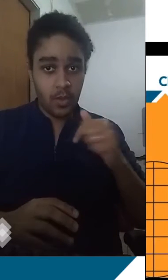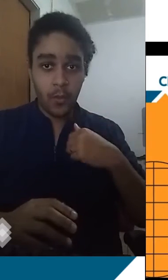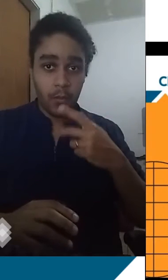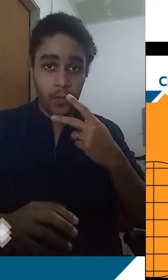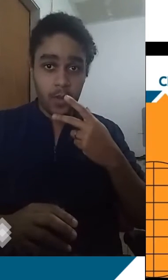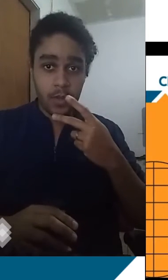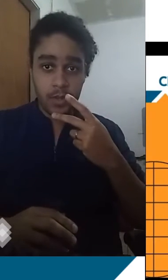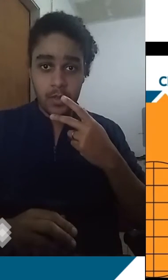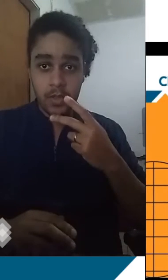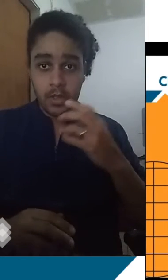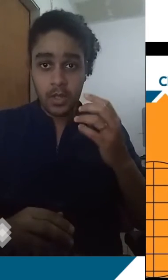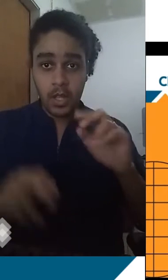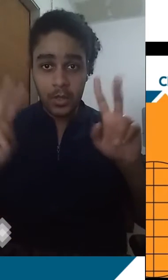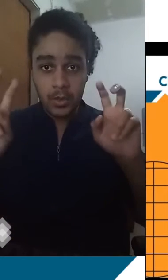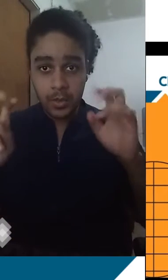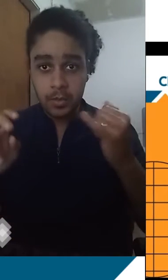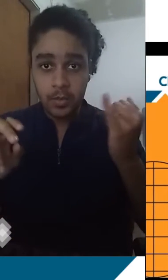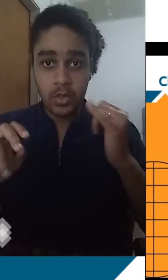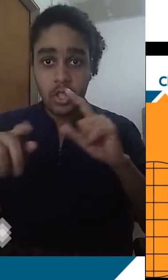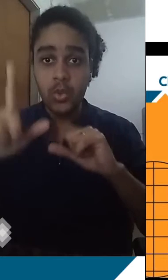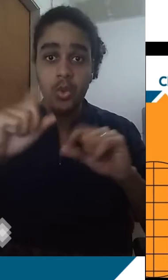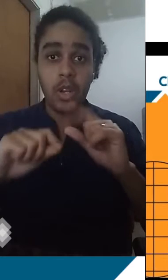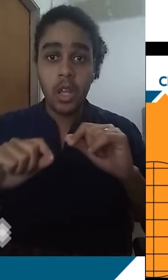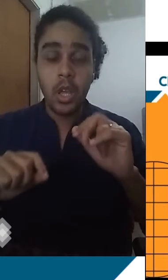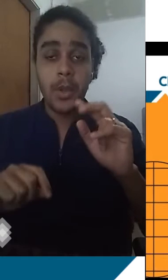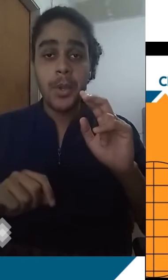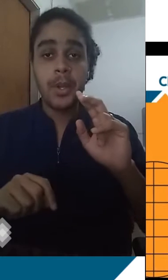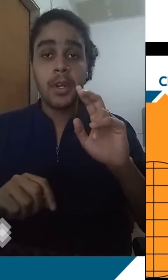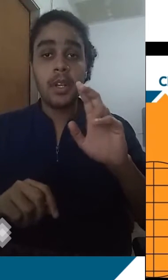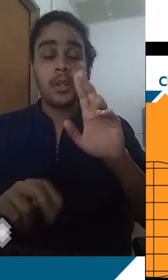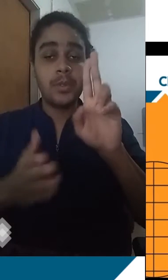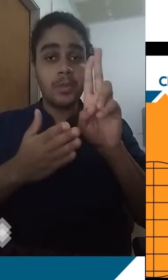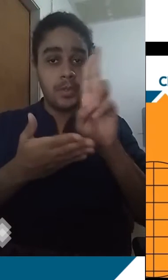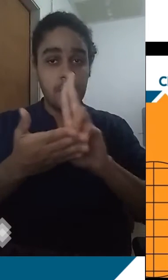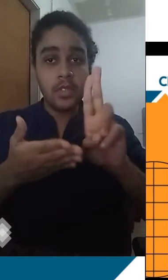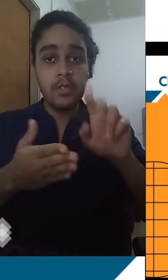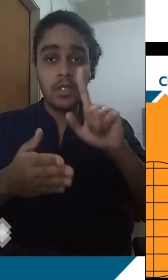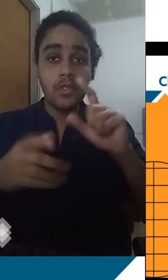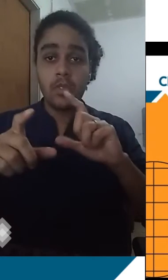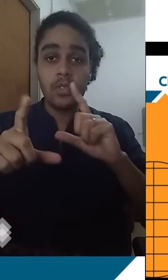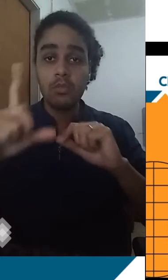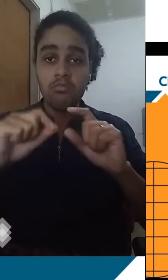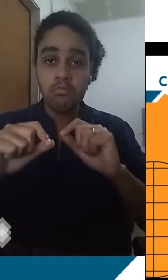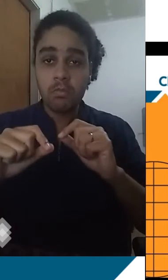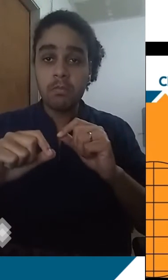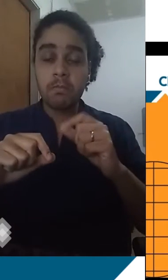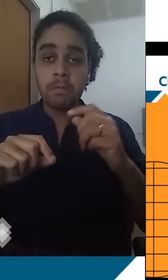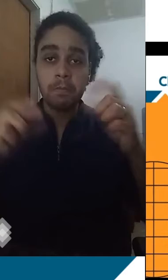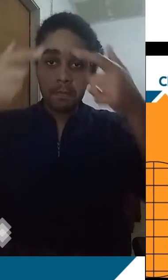assunto muitíssimo importante, que é a escolha da universidade, onde vocês vão cursar a graduação e ensino superior de